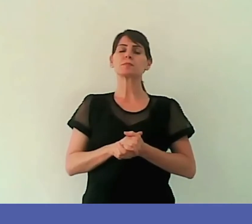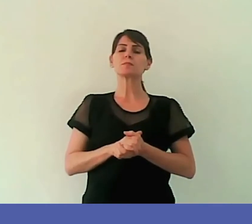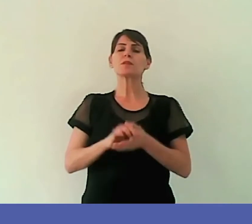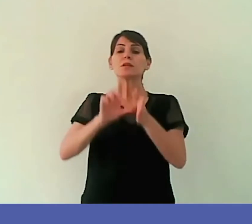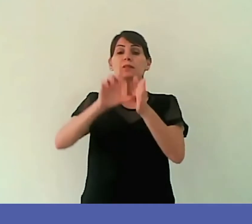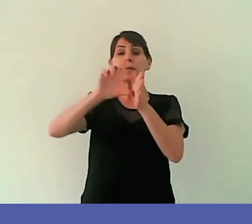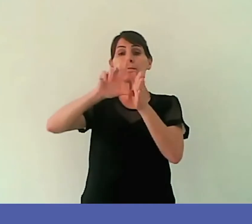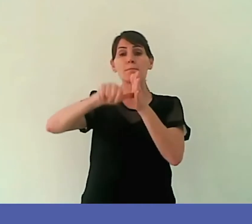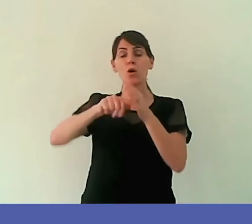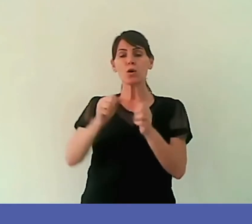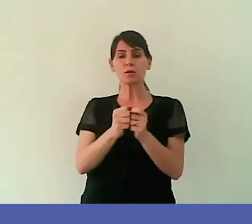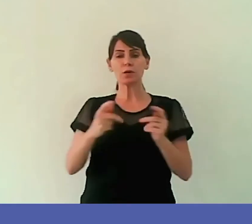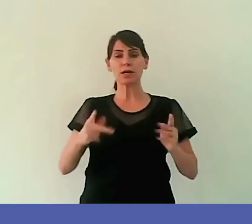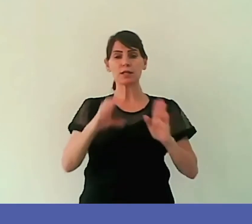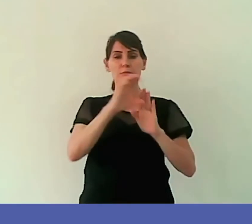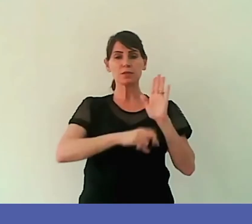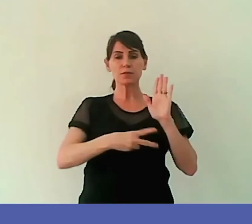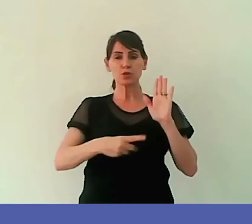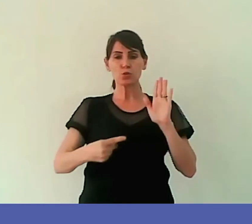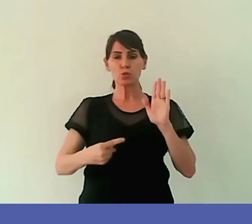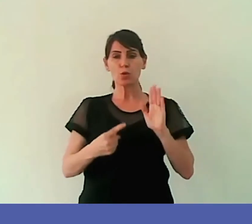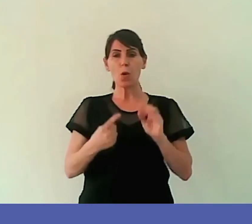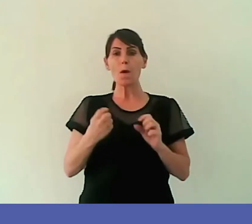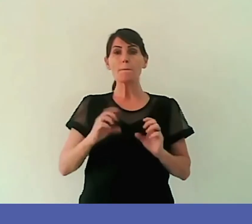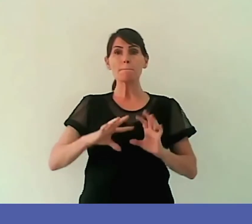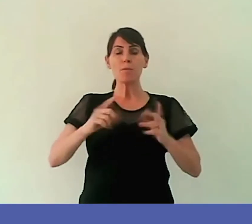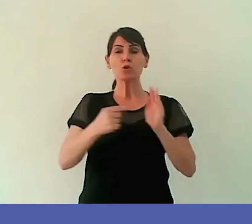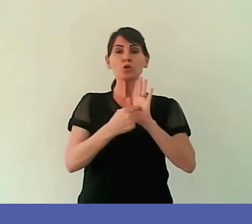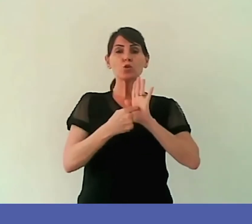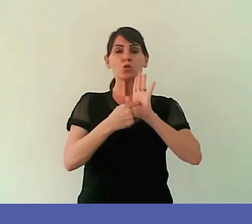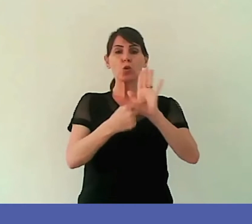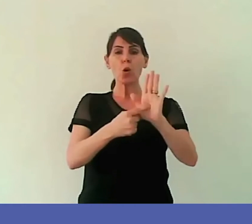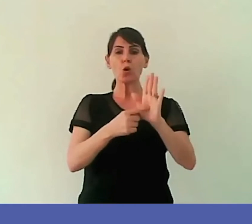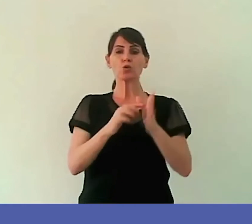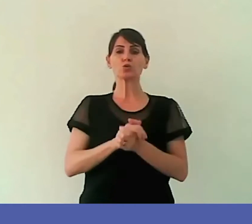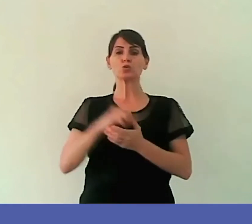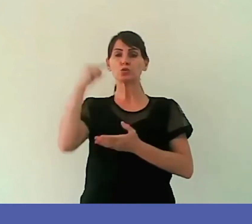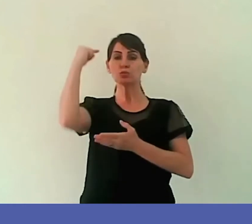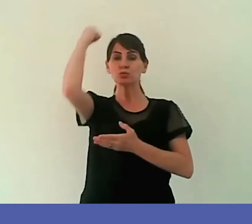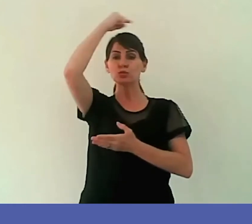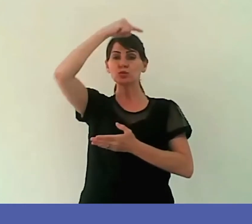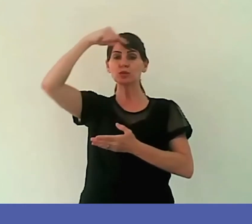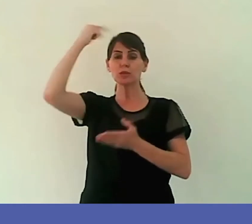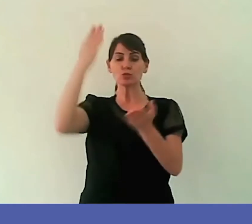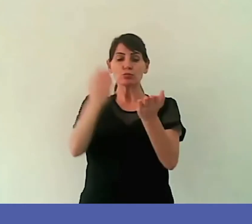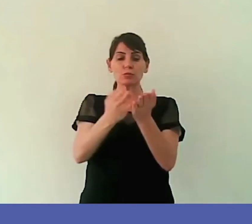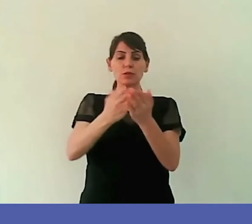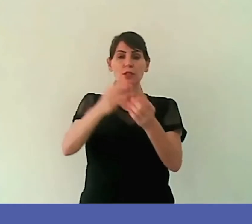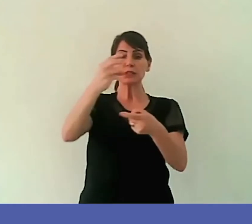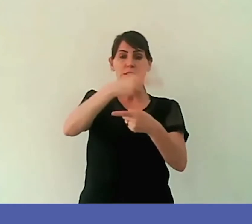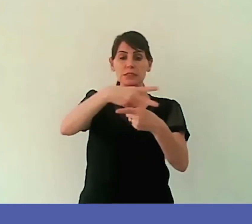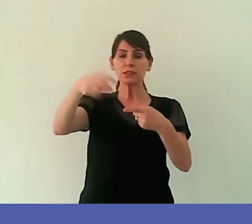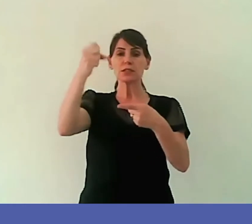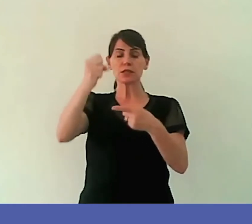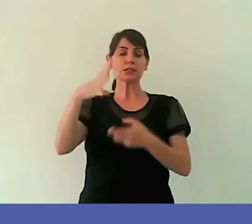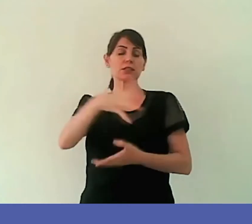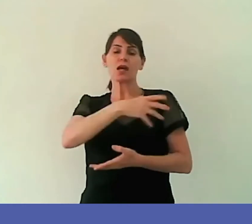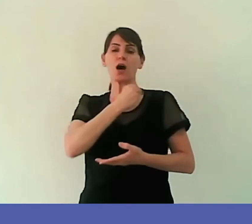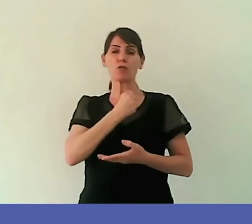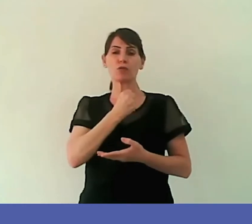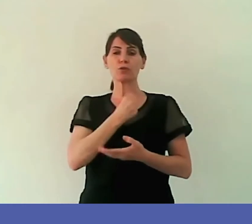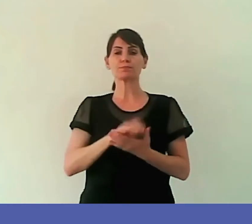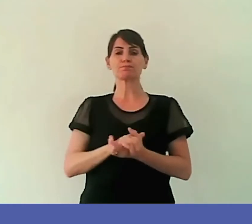Apocalipse 21:2, compõe-se de todos os salvos santos após o milênio pela eternidade.